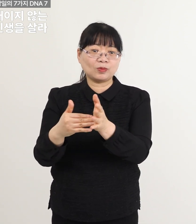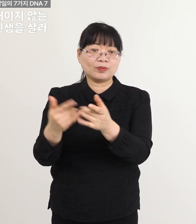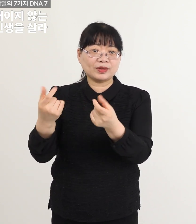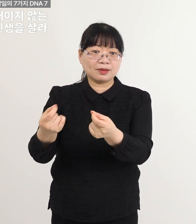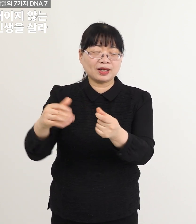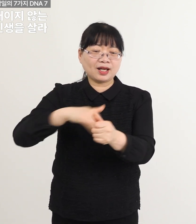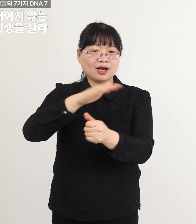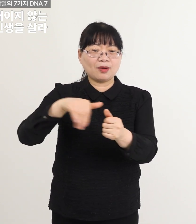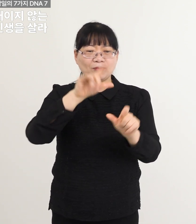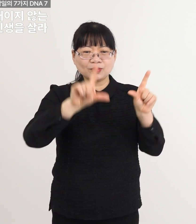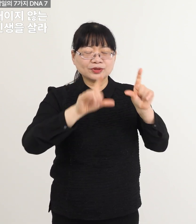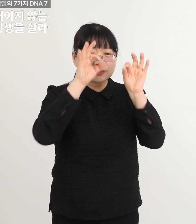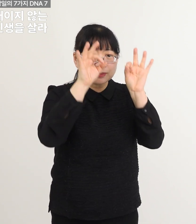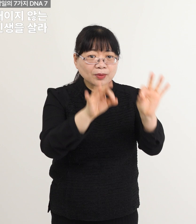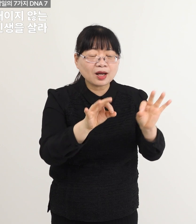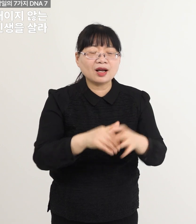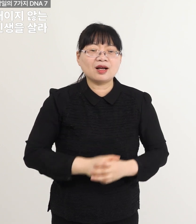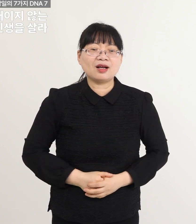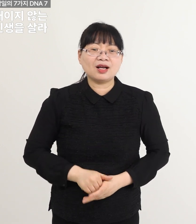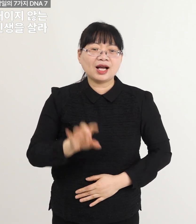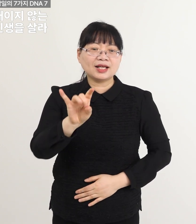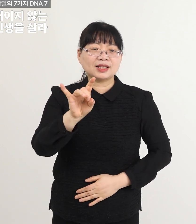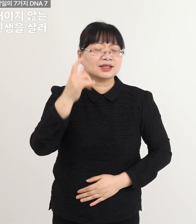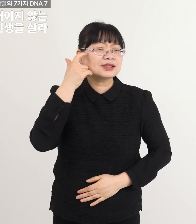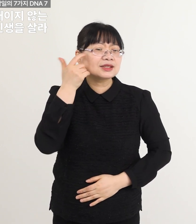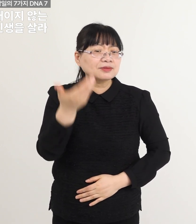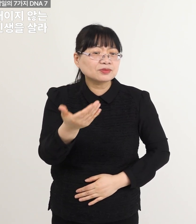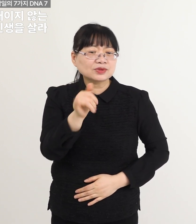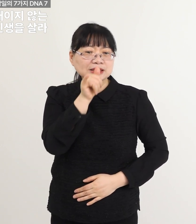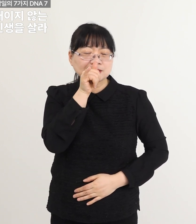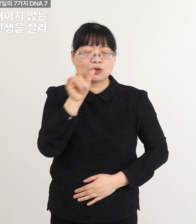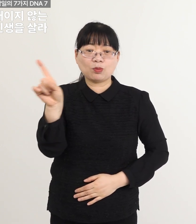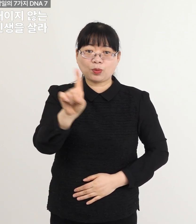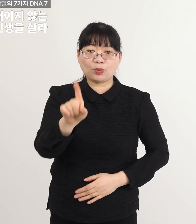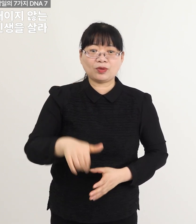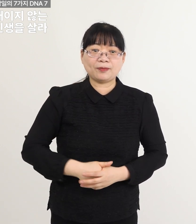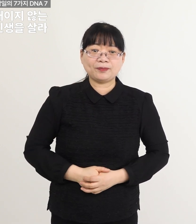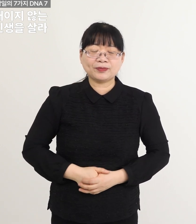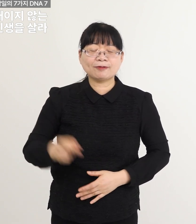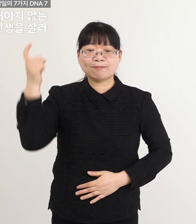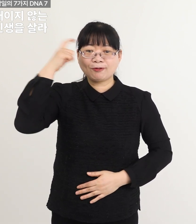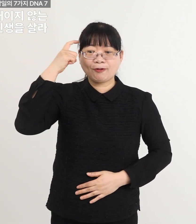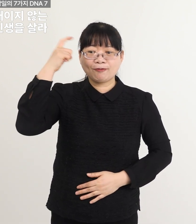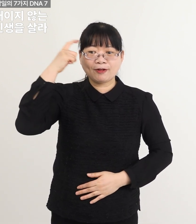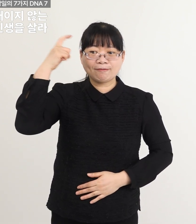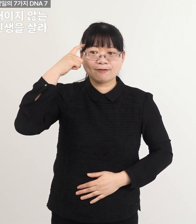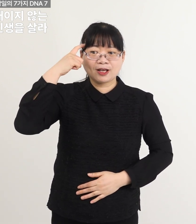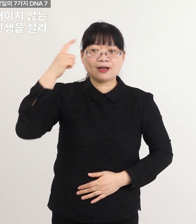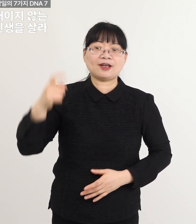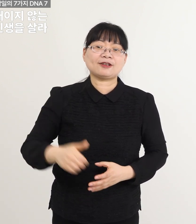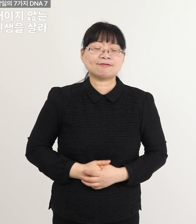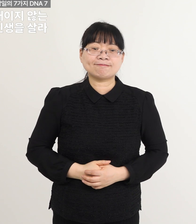이런 광경을 보면서 한 가지 질문이 들어요. 도대체